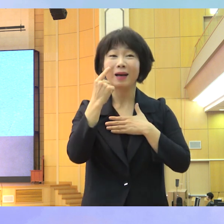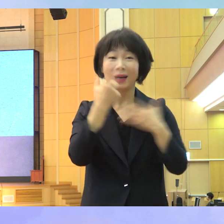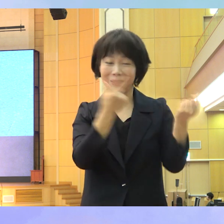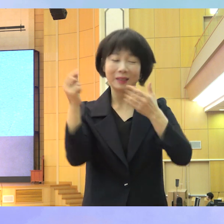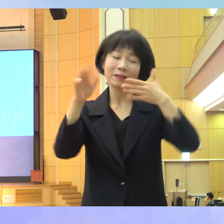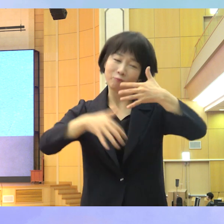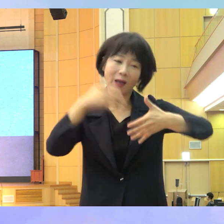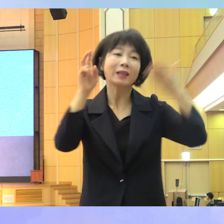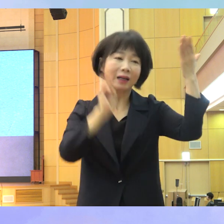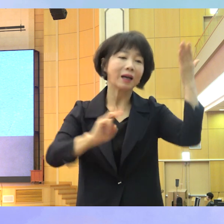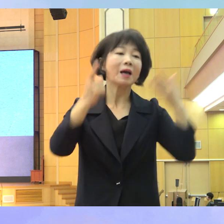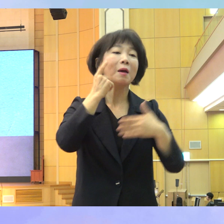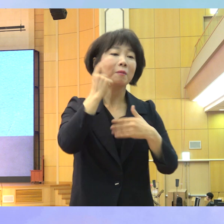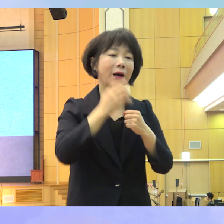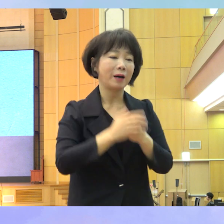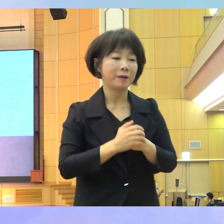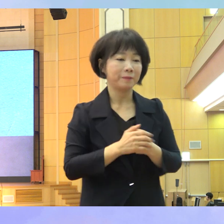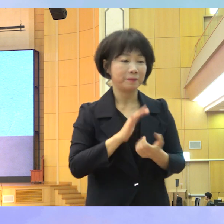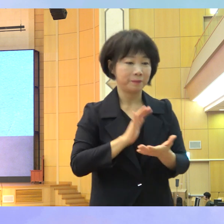다가도록.